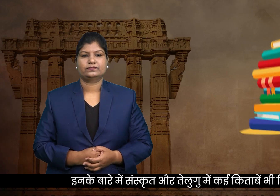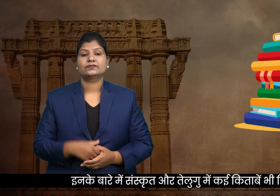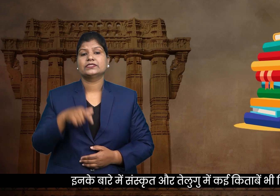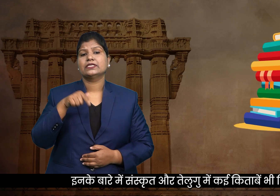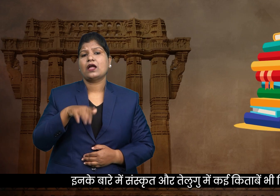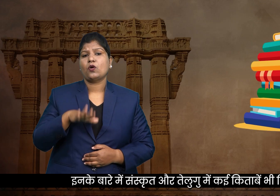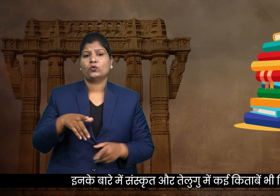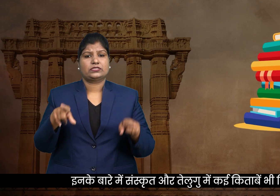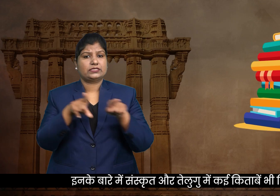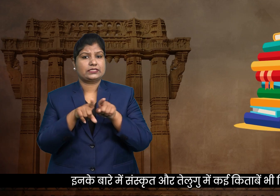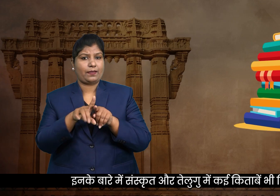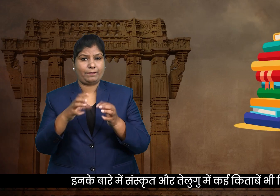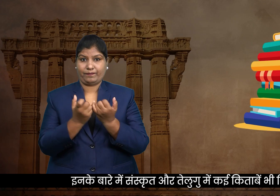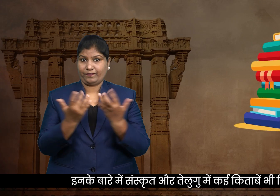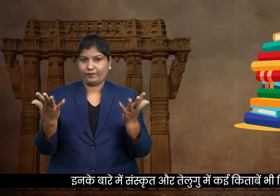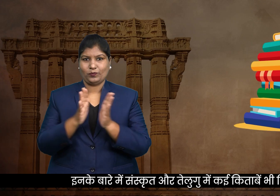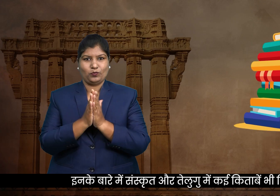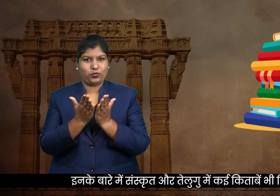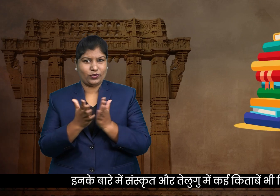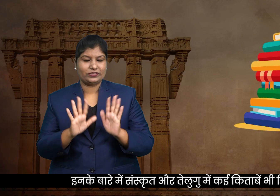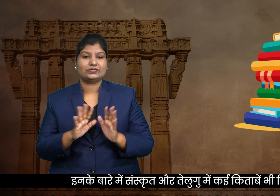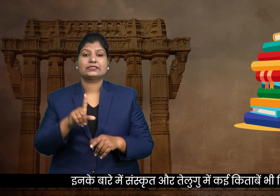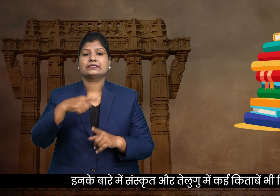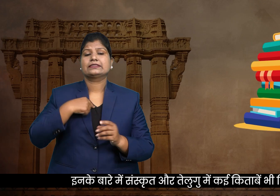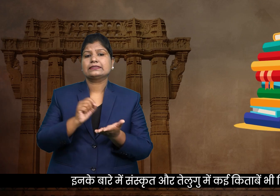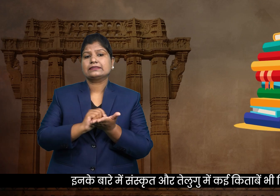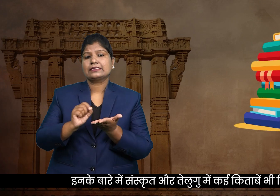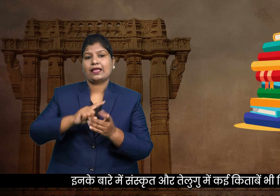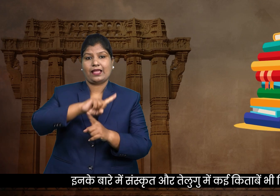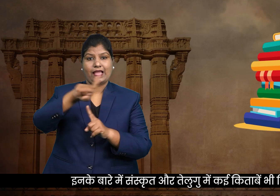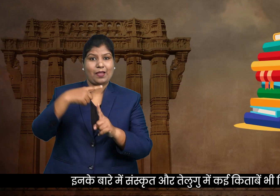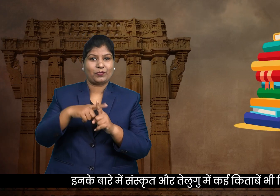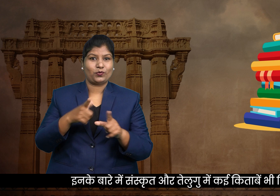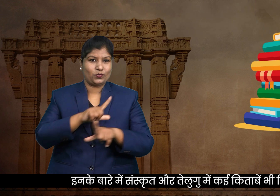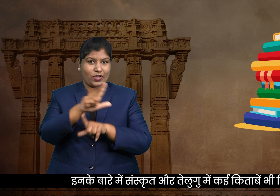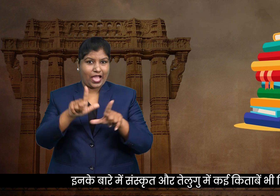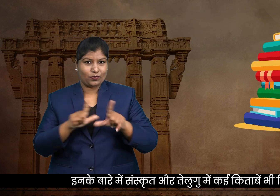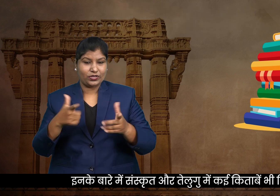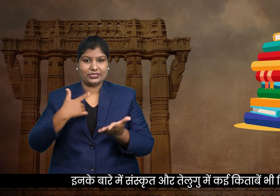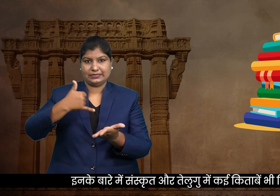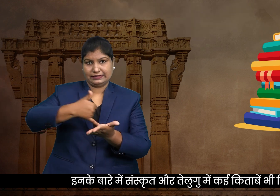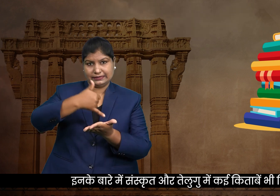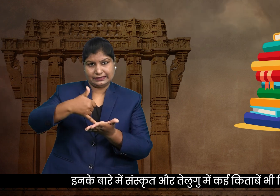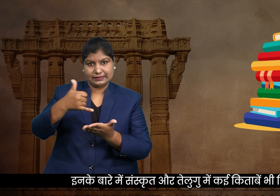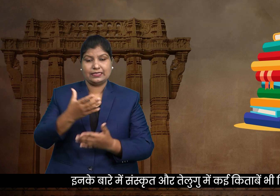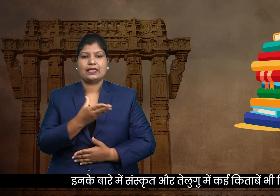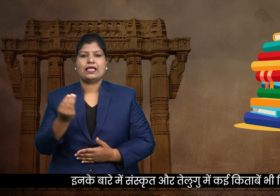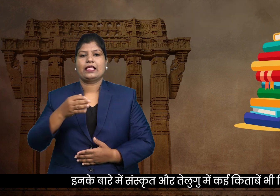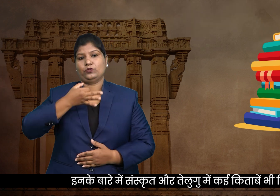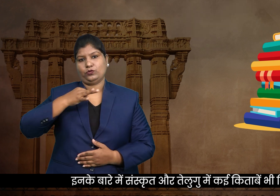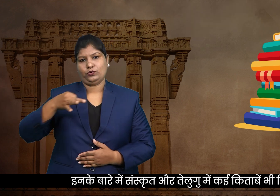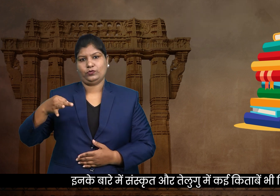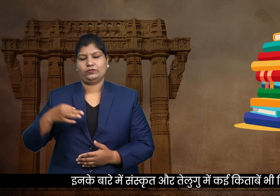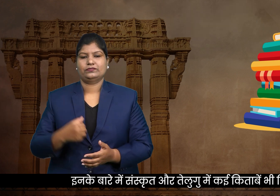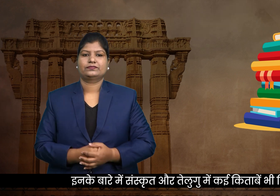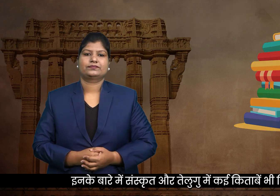इसके बारे में संस्कृत और तेलुगु में कई किताबें भी लिखी गई हैं।